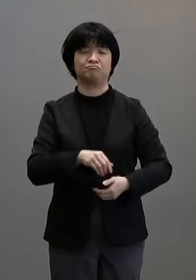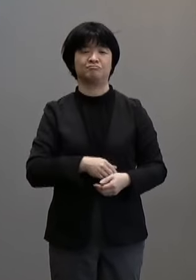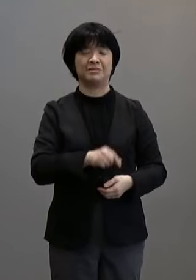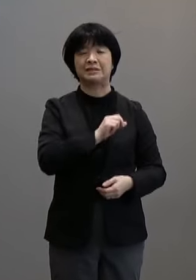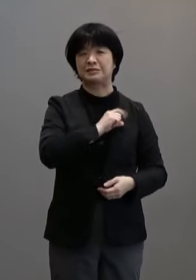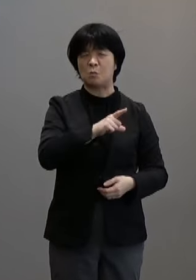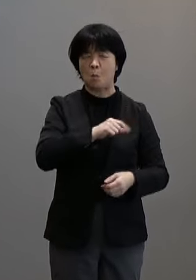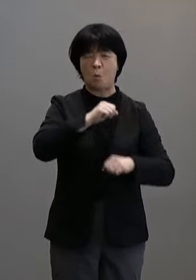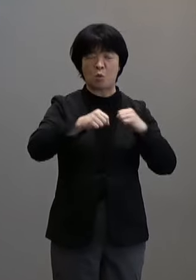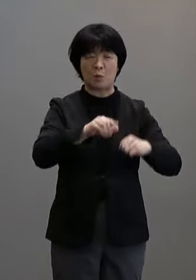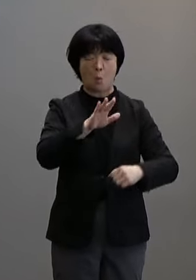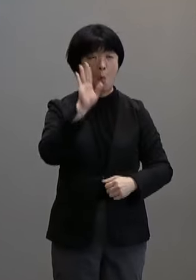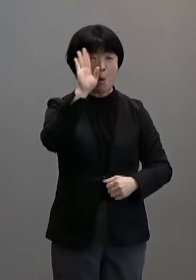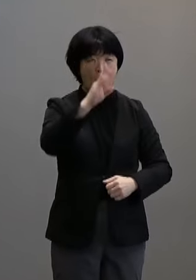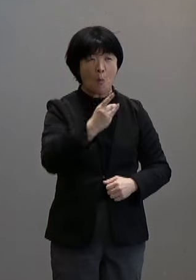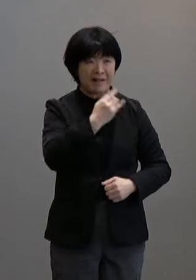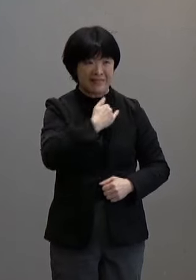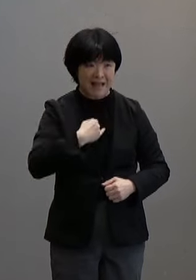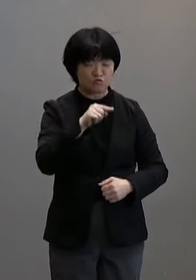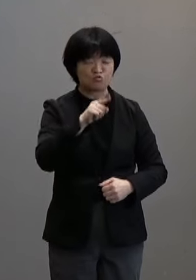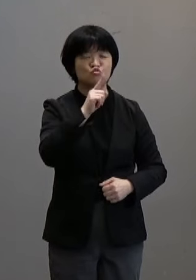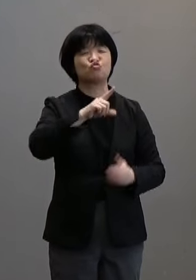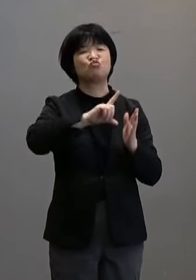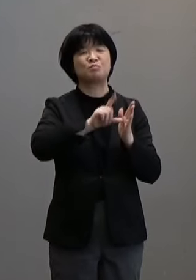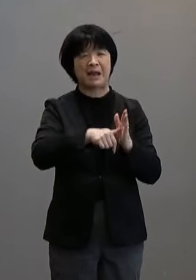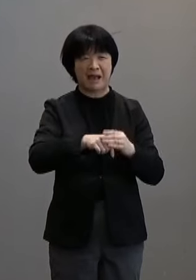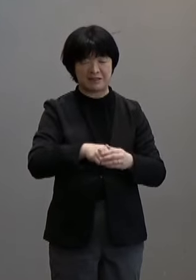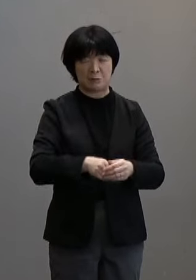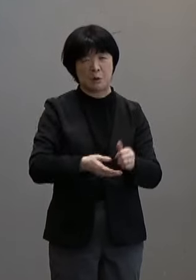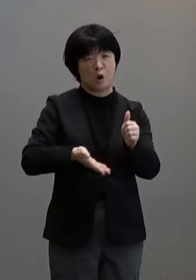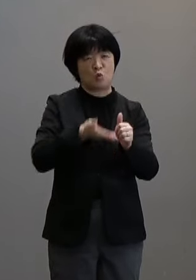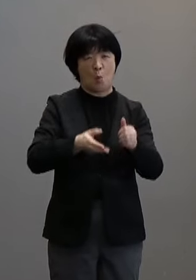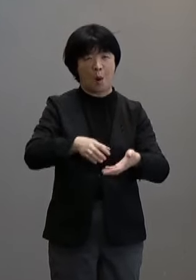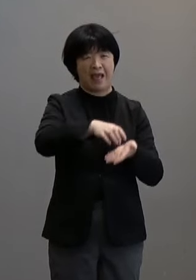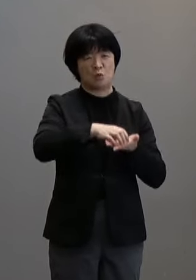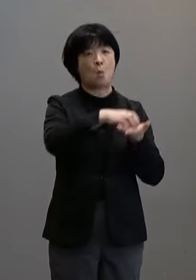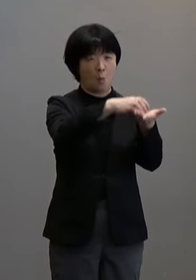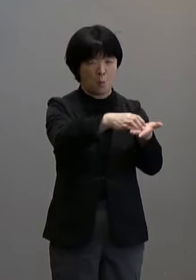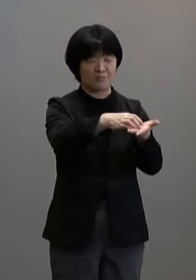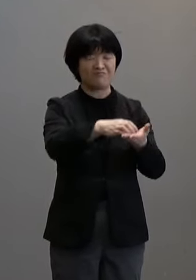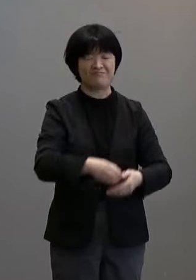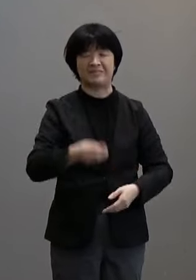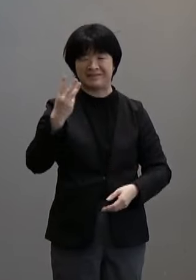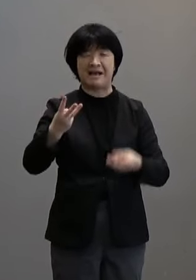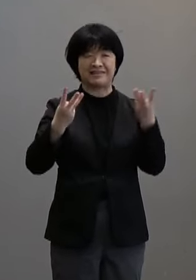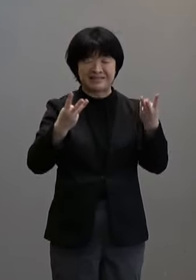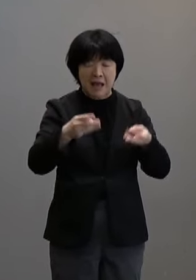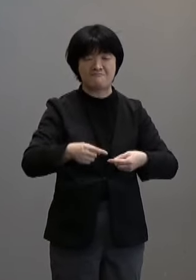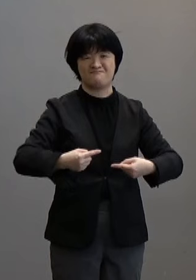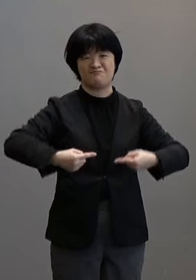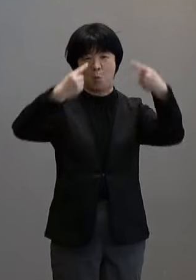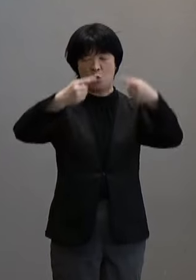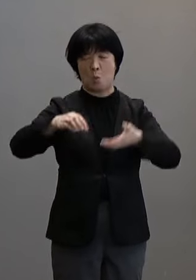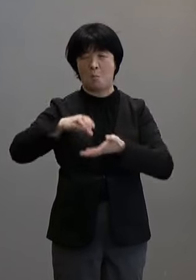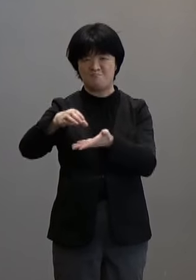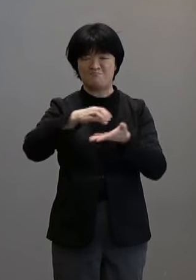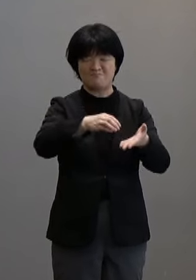取り組みが期待される事業所を奨励賞として表彰し、今年度はそれぞれ3事業所を表彰いたします